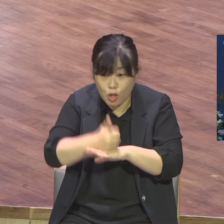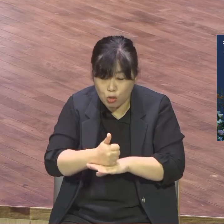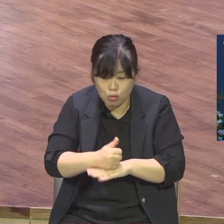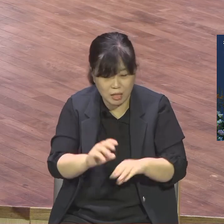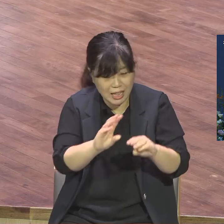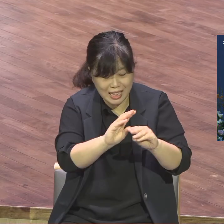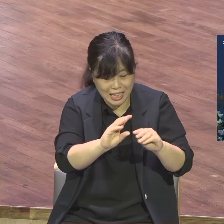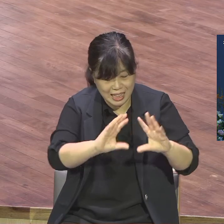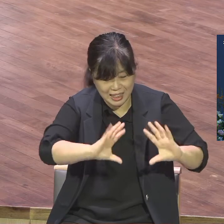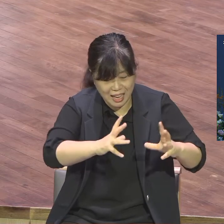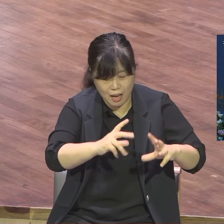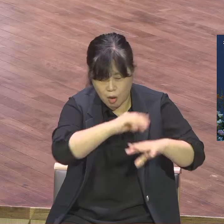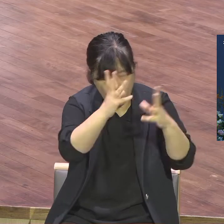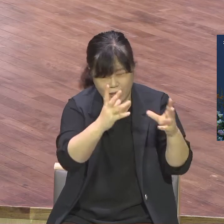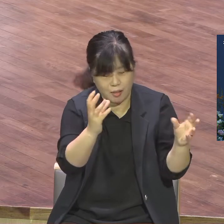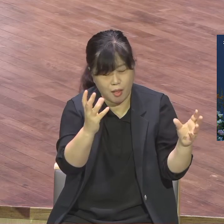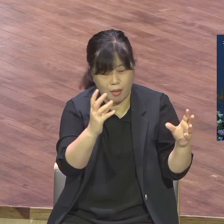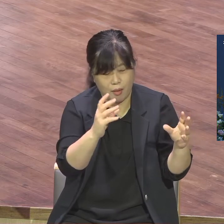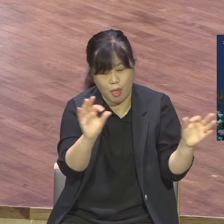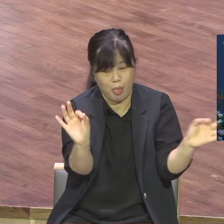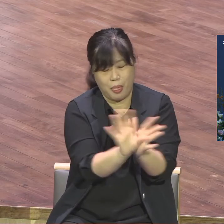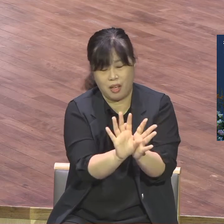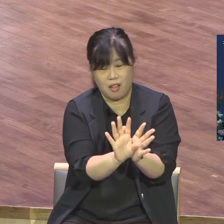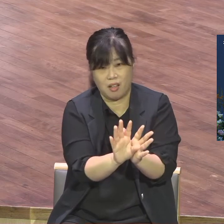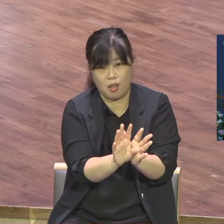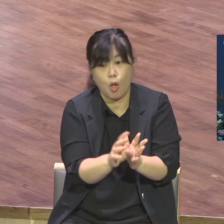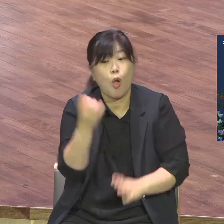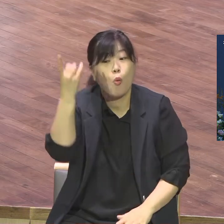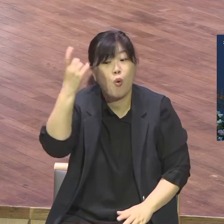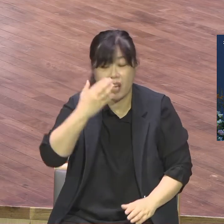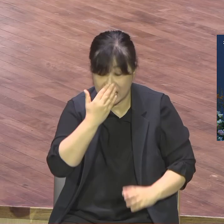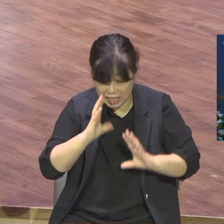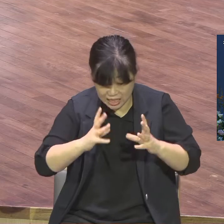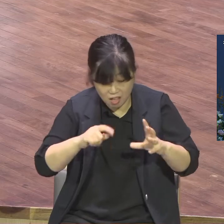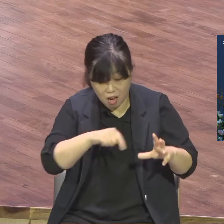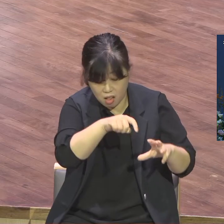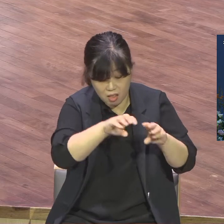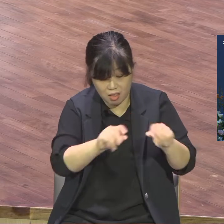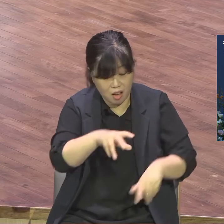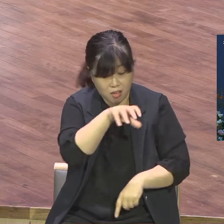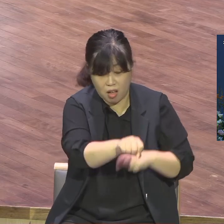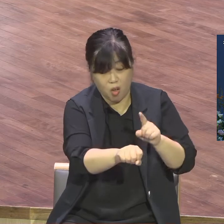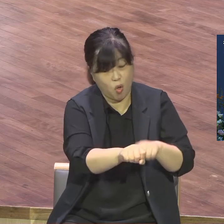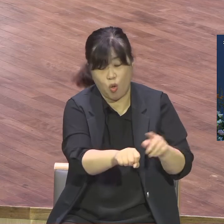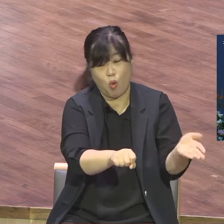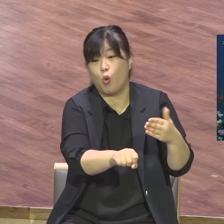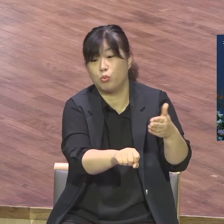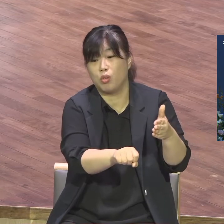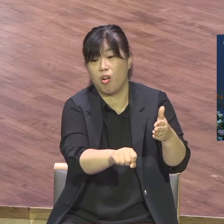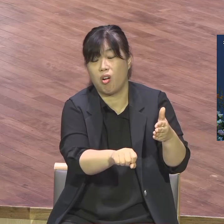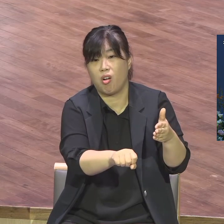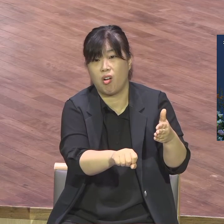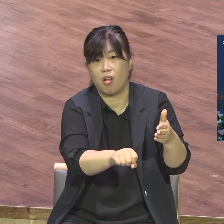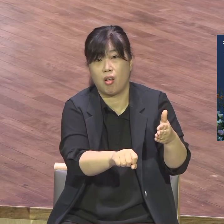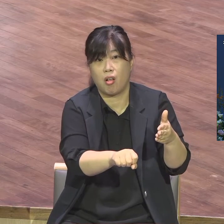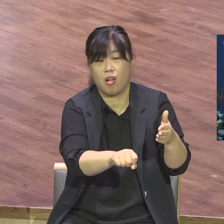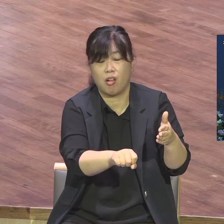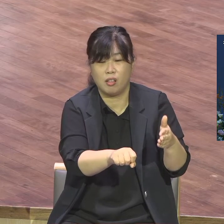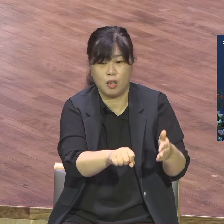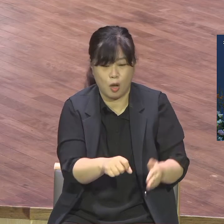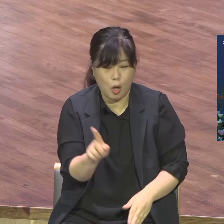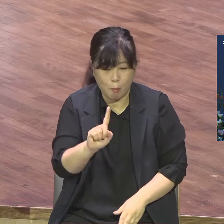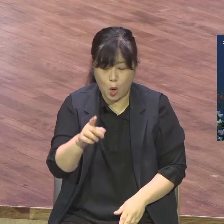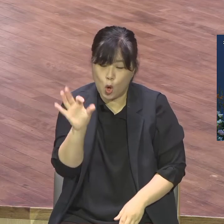땅을 미국 백으로 해가지고. 여러분요, 하나님께서 여러분을 선택한 이유를